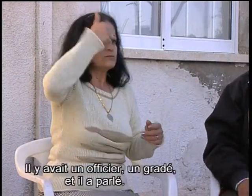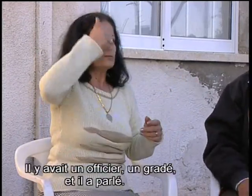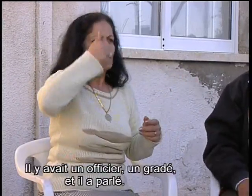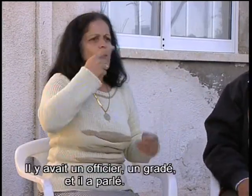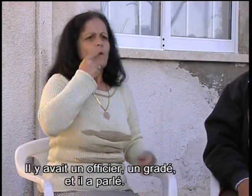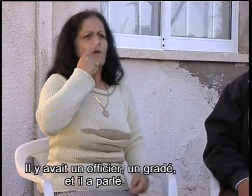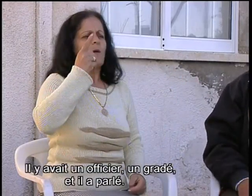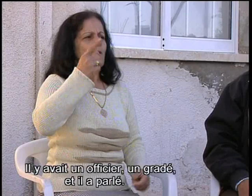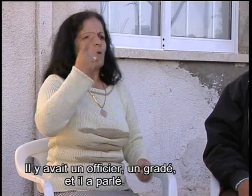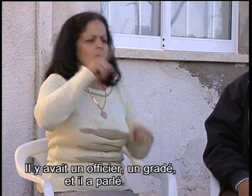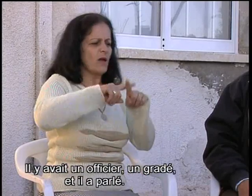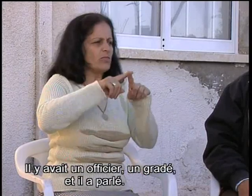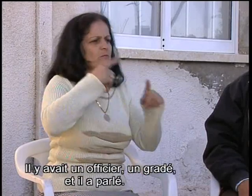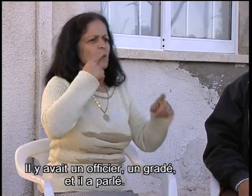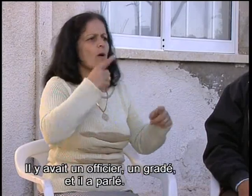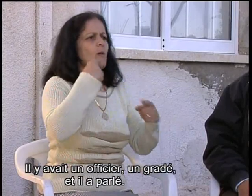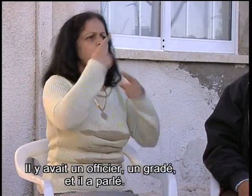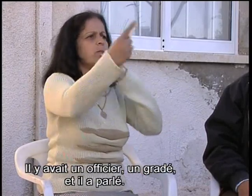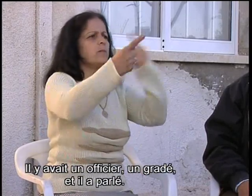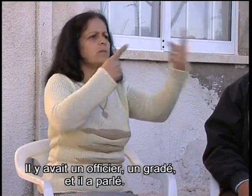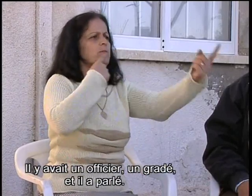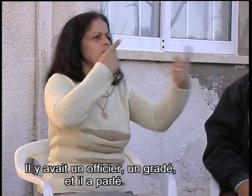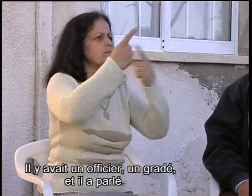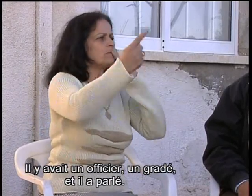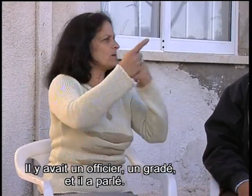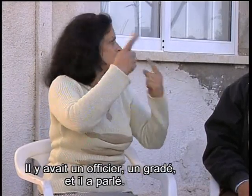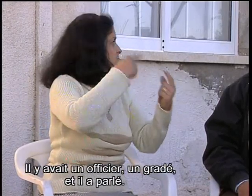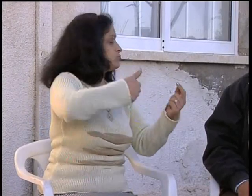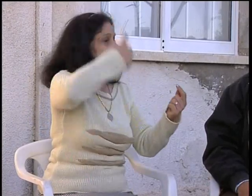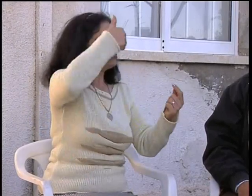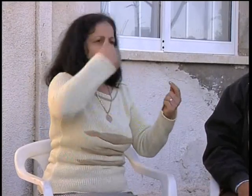Il y avait un officier, un gradé, et il a parlé.